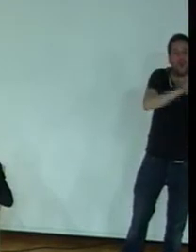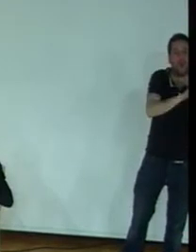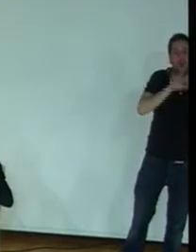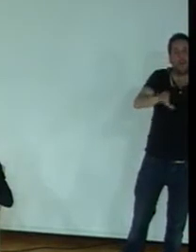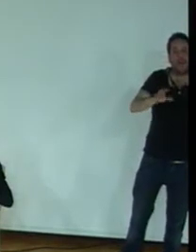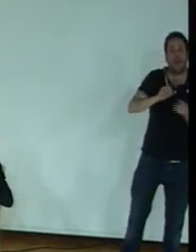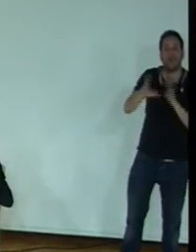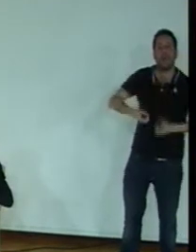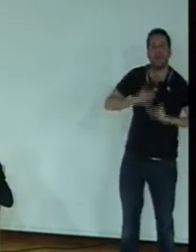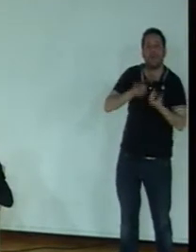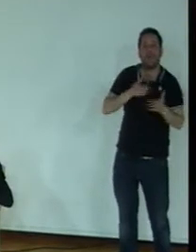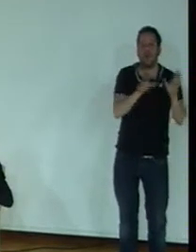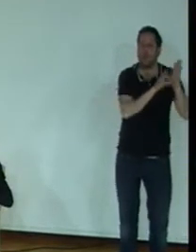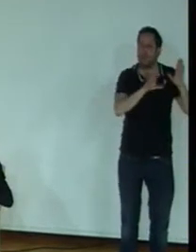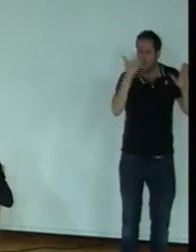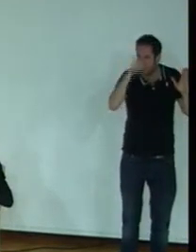l'expression sur Internet?